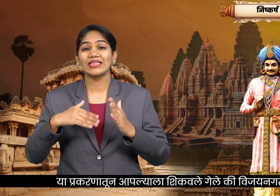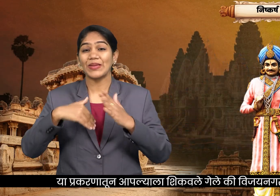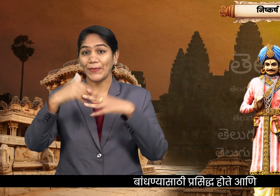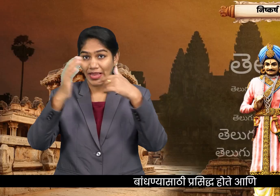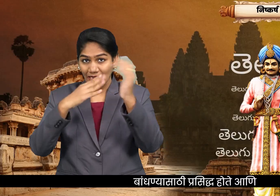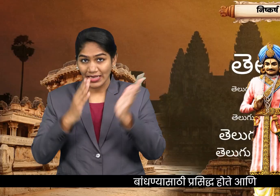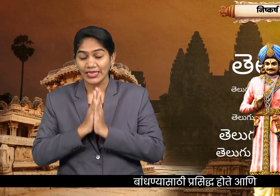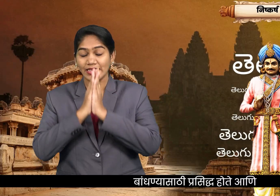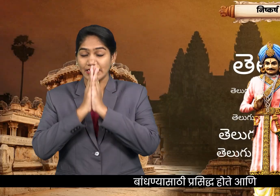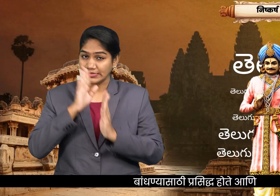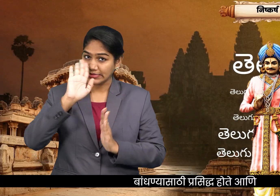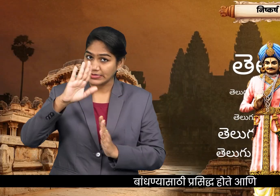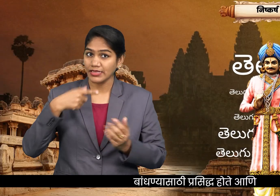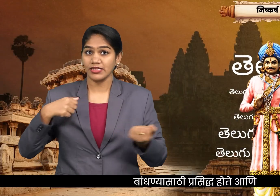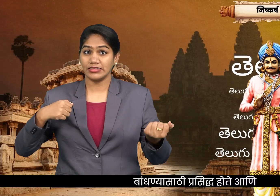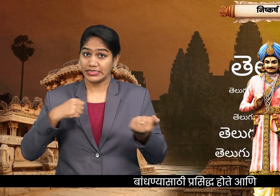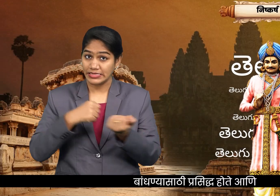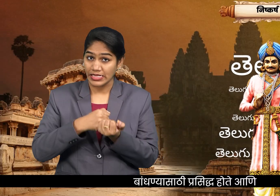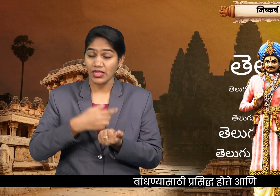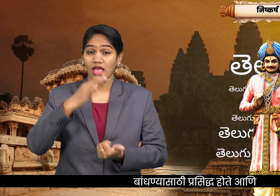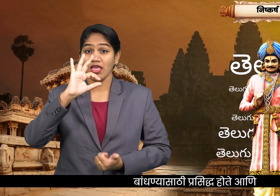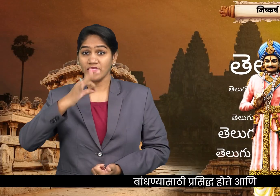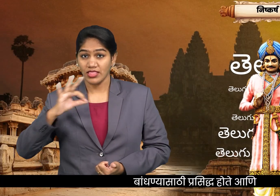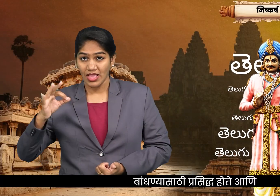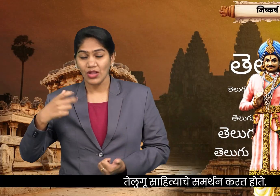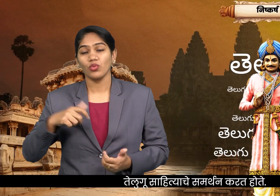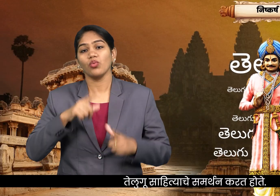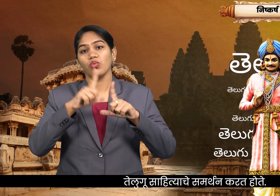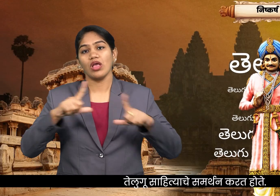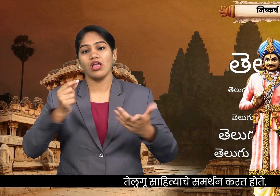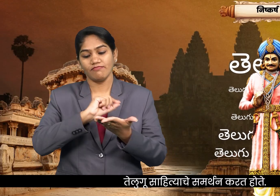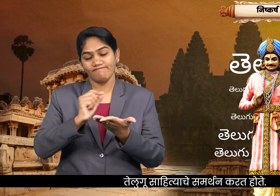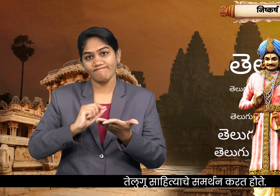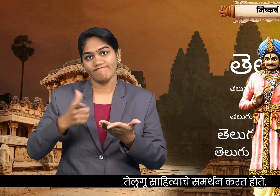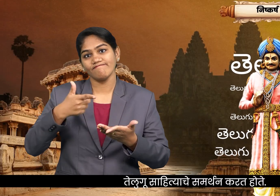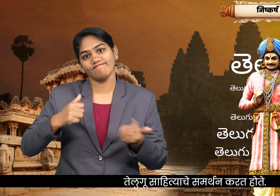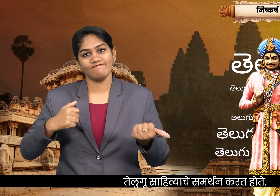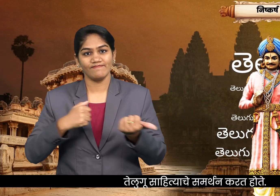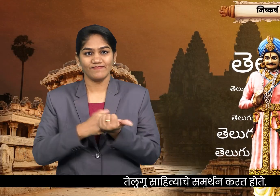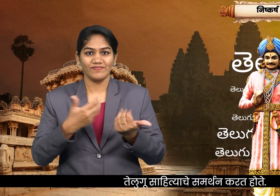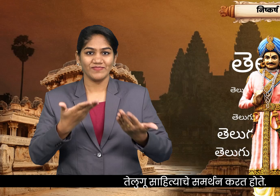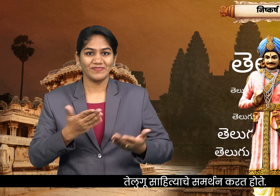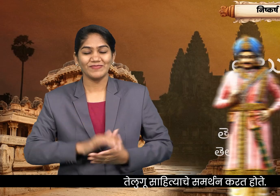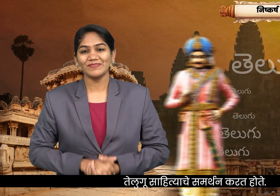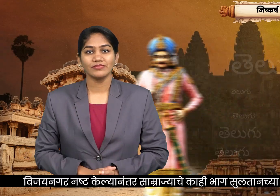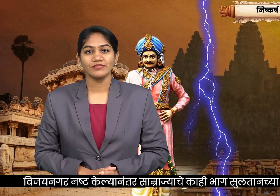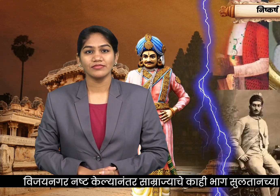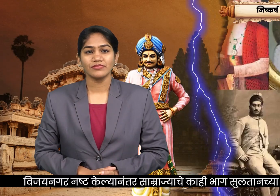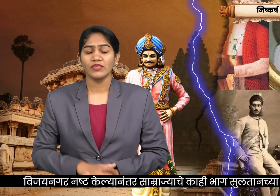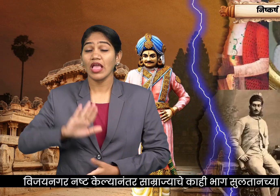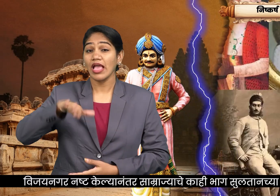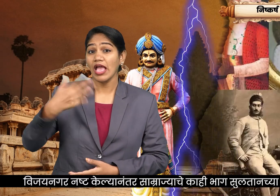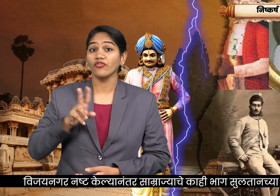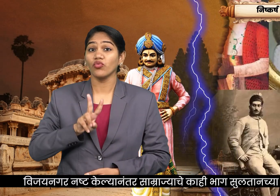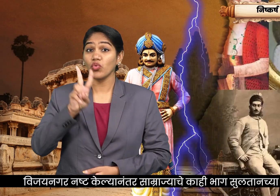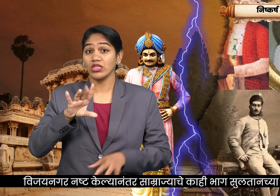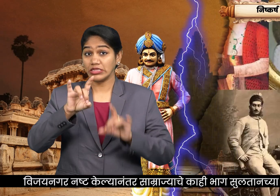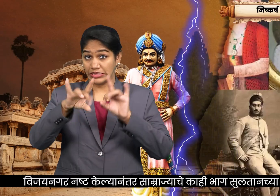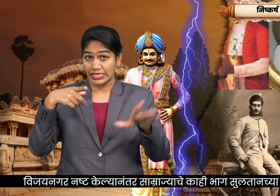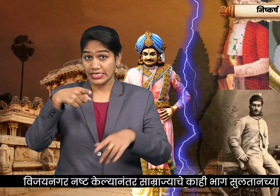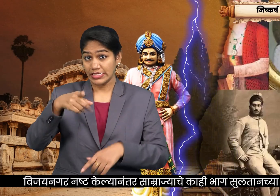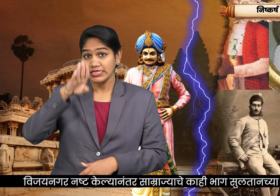मंदिर बांधण्यासाठी प्रसिद्ध होते आणि तेलुगू साहित्याचे समर्थन करत होते. विजयनगर